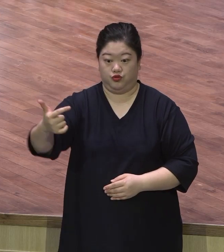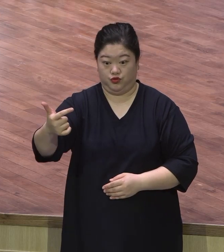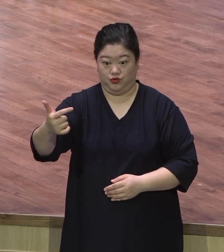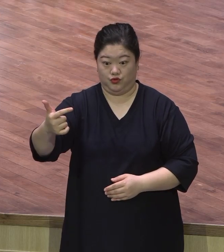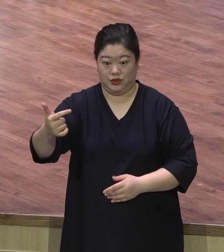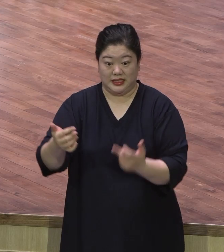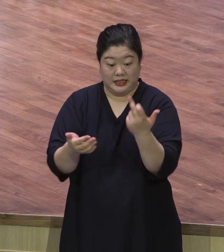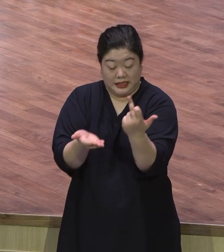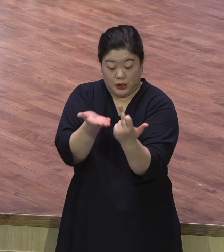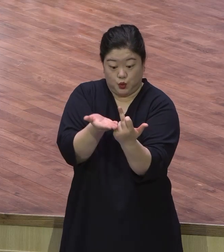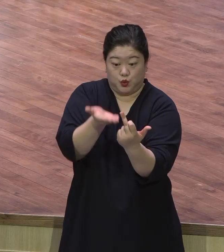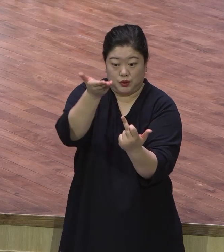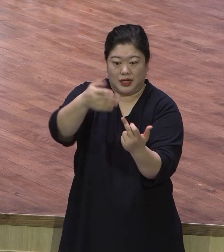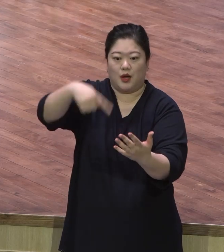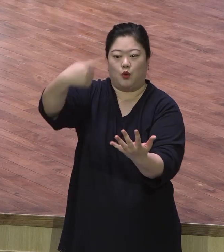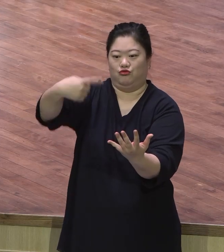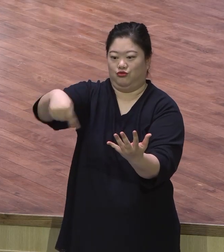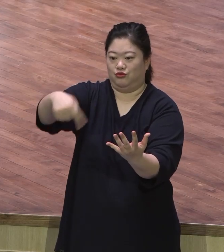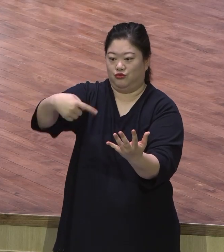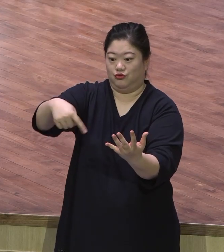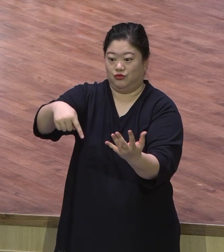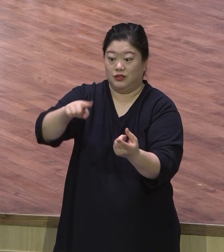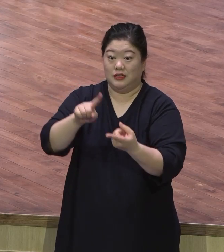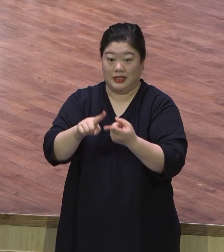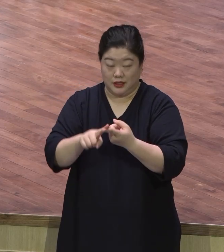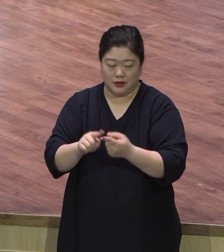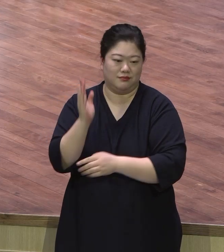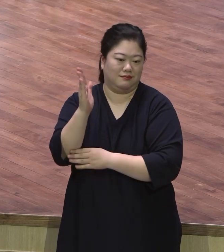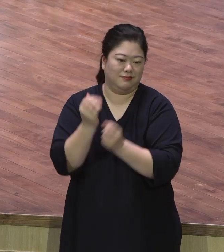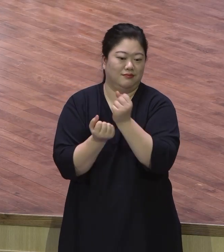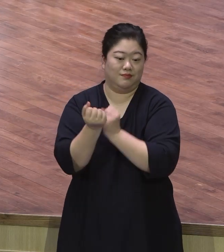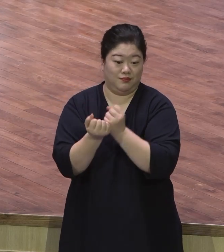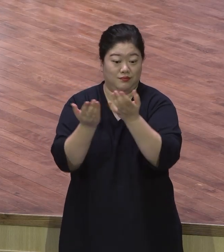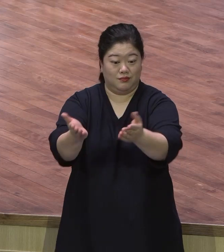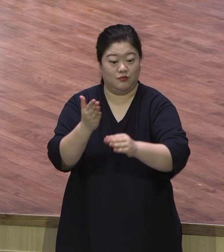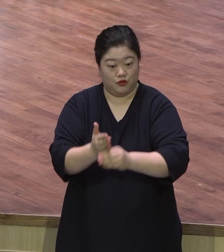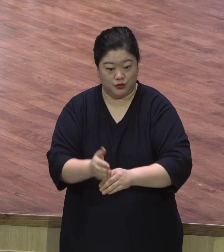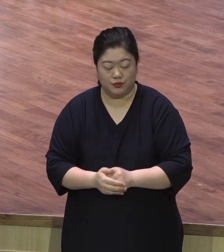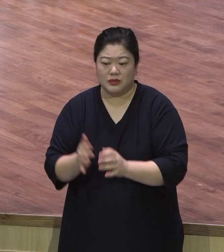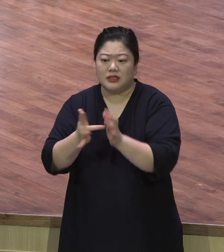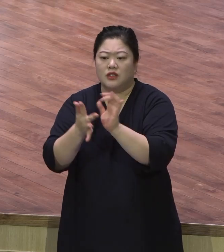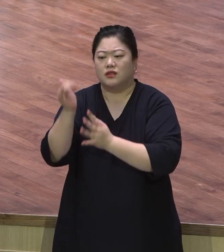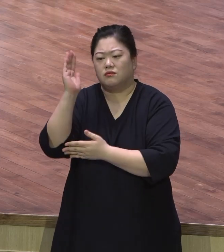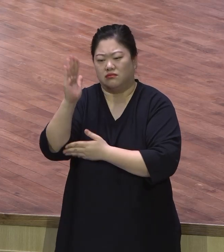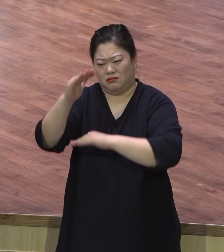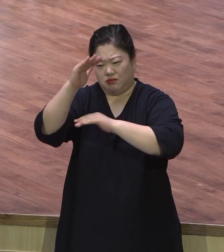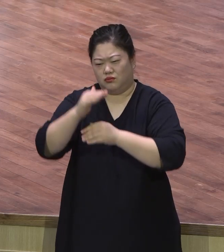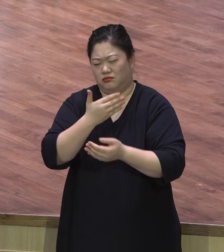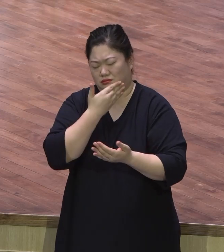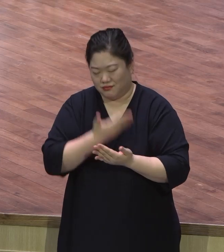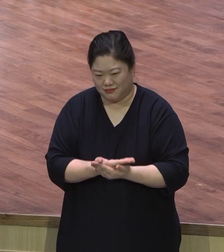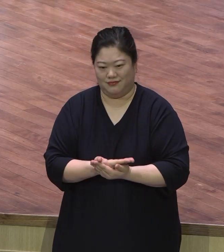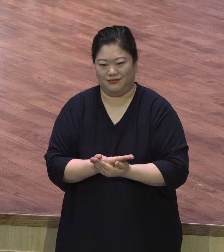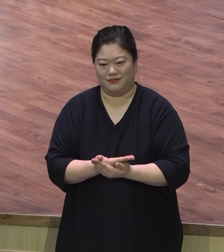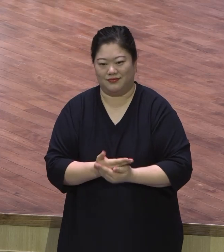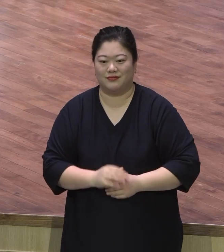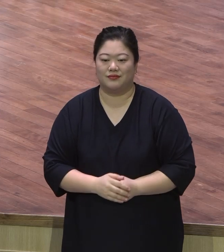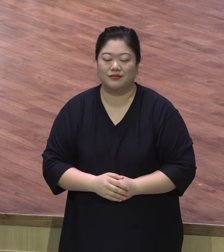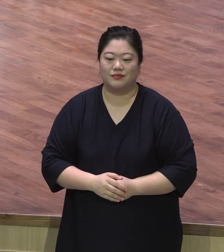가장 말씀 중에 귀한 말씀이다. 그렇게 가장 중요하게 보는 것입니다. 가장